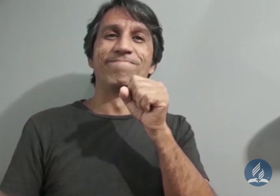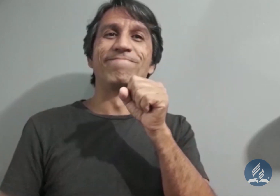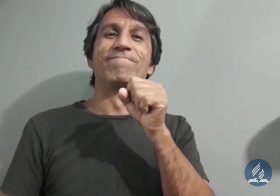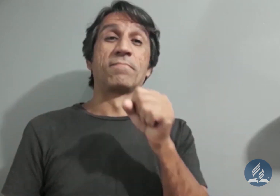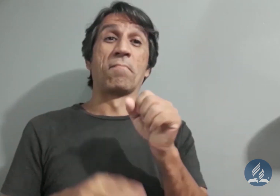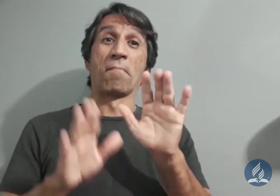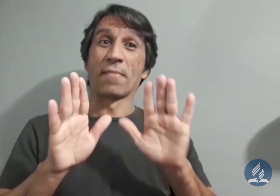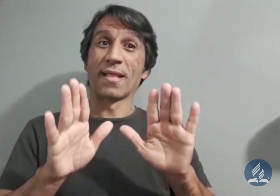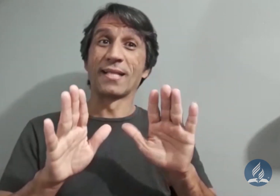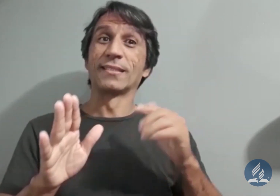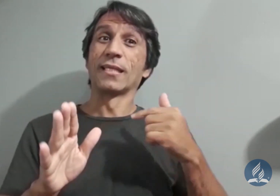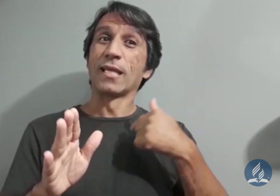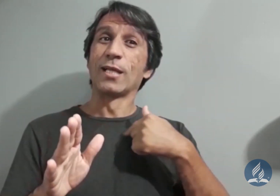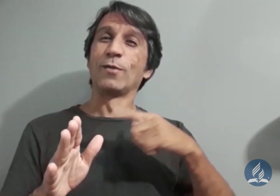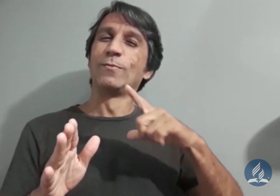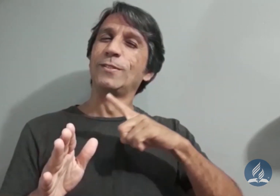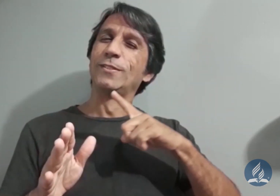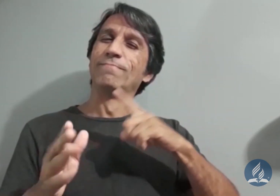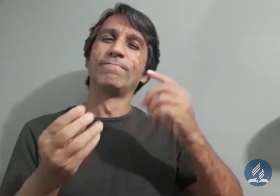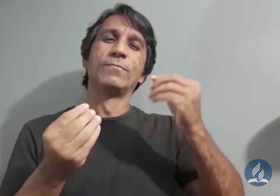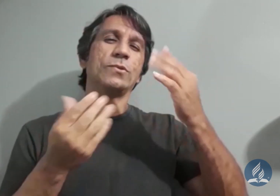sabia nada sobre o sábado.